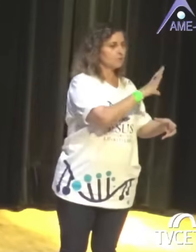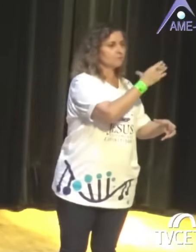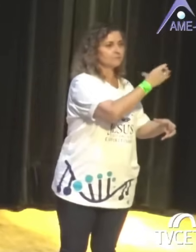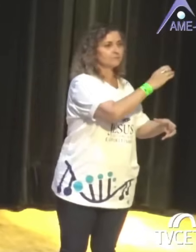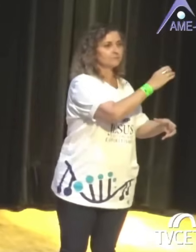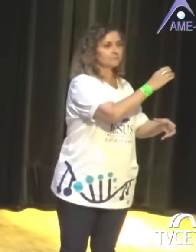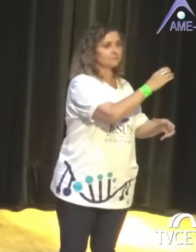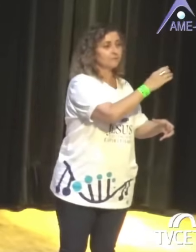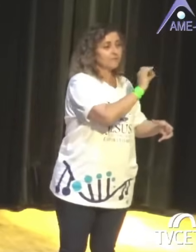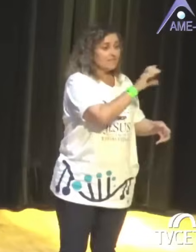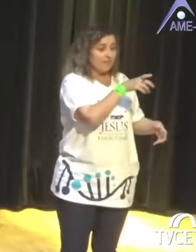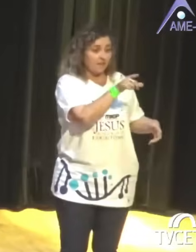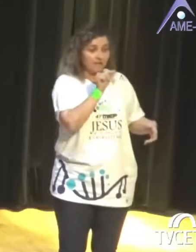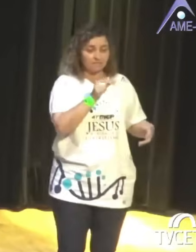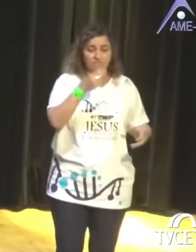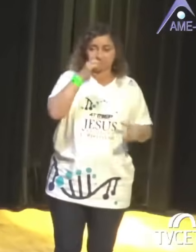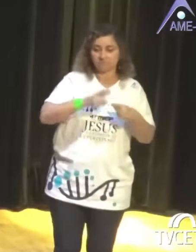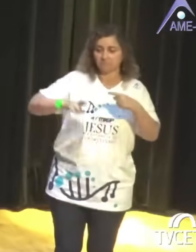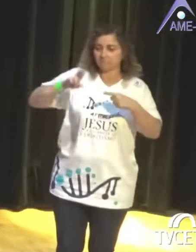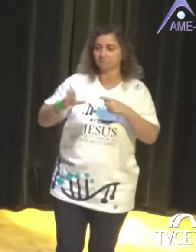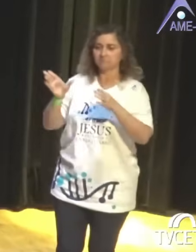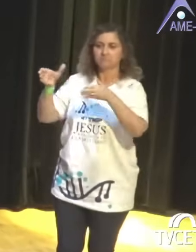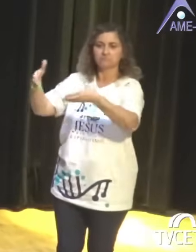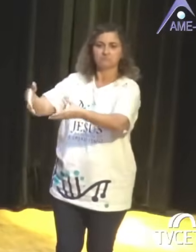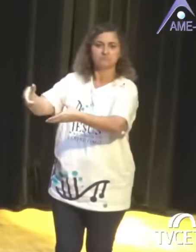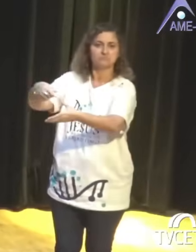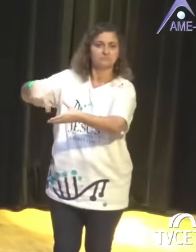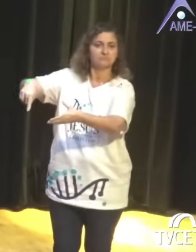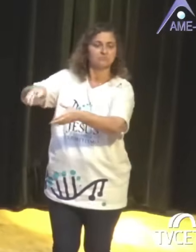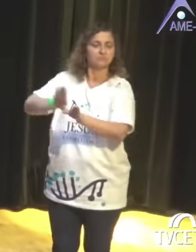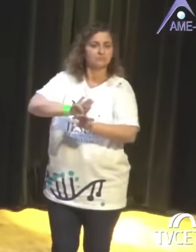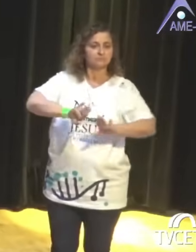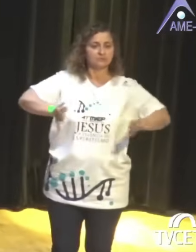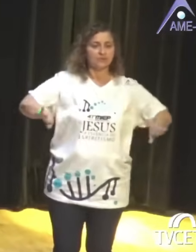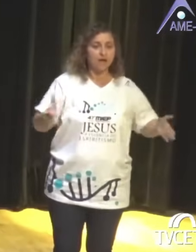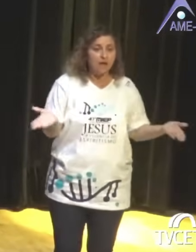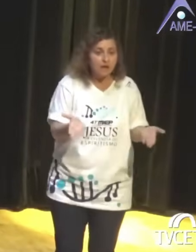religião vou na igreja rejar aí vem o espiritismo fala assim mistura